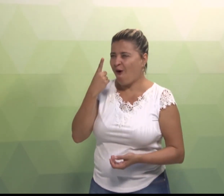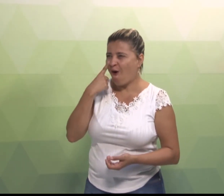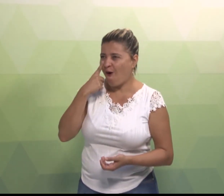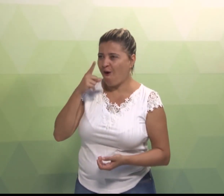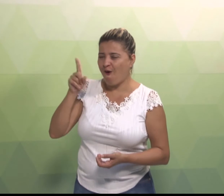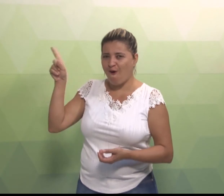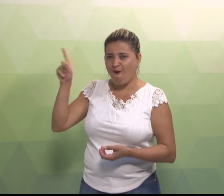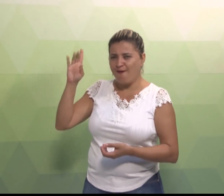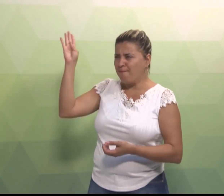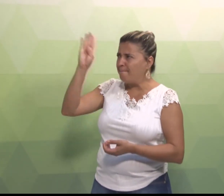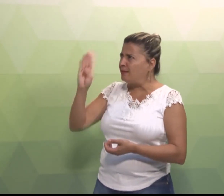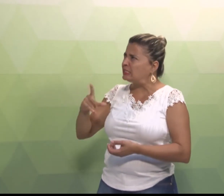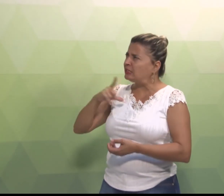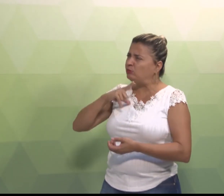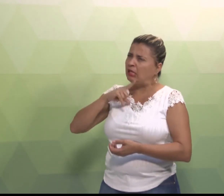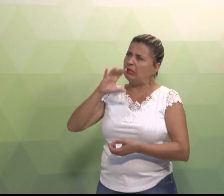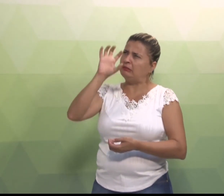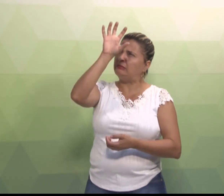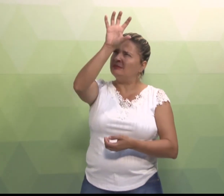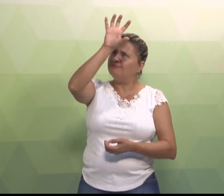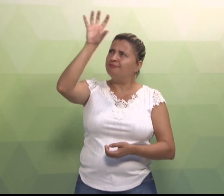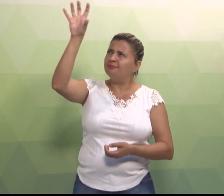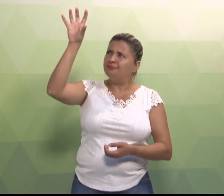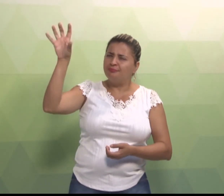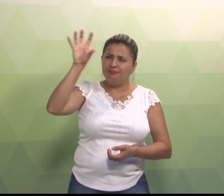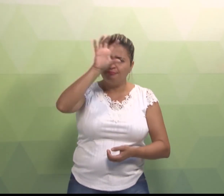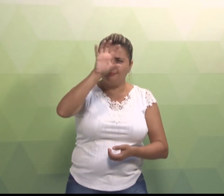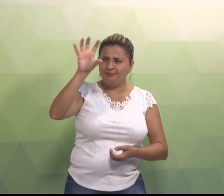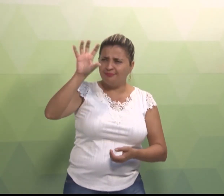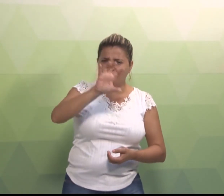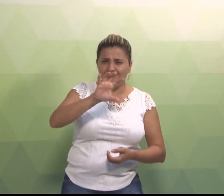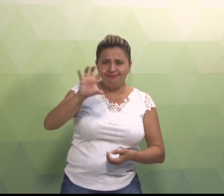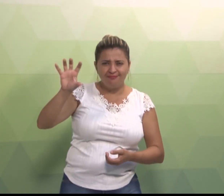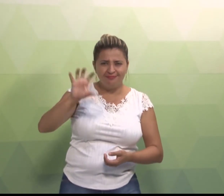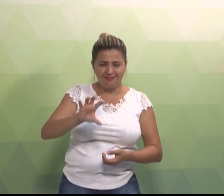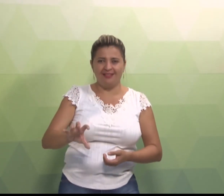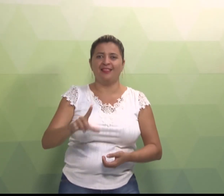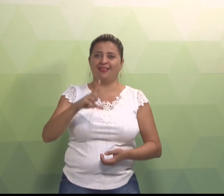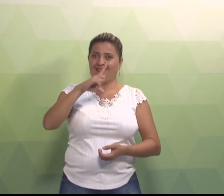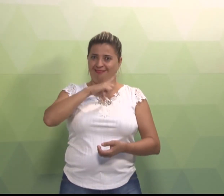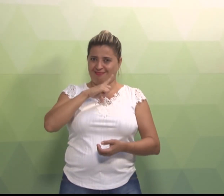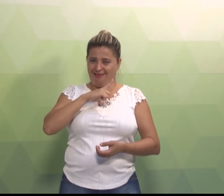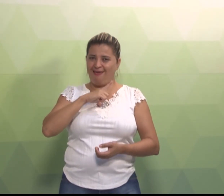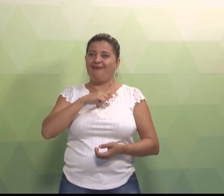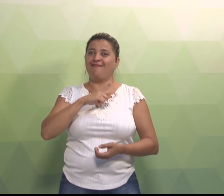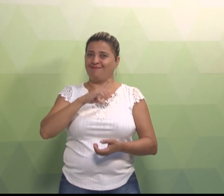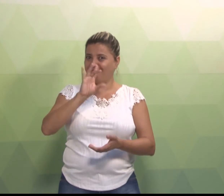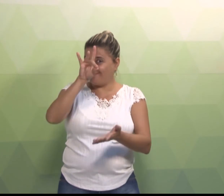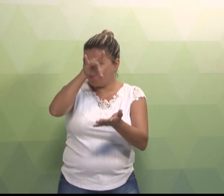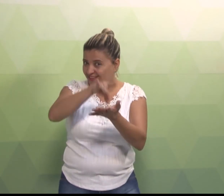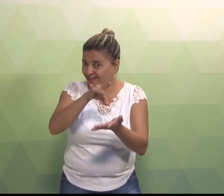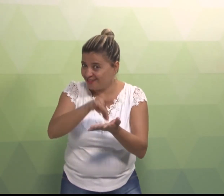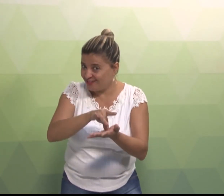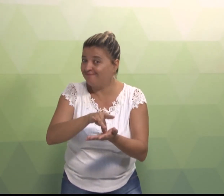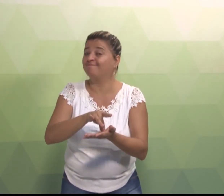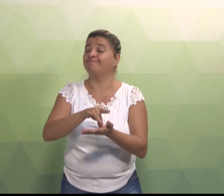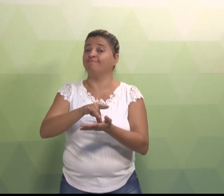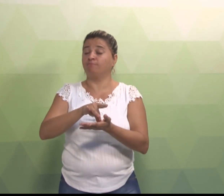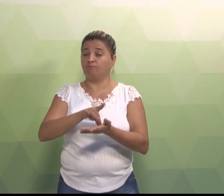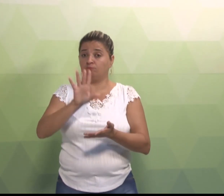vocês observem lá, né, os estados do Brasil, a sua localização. Não é verdade?